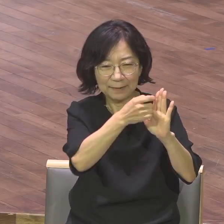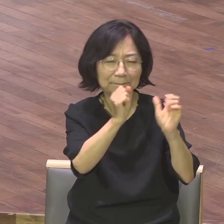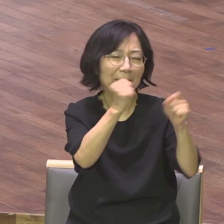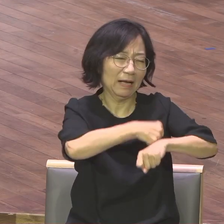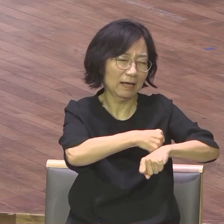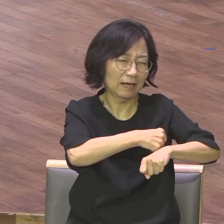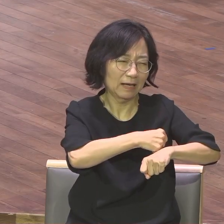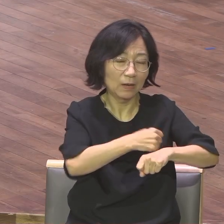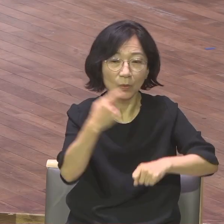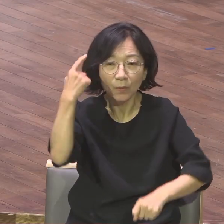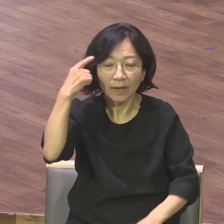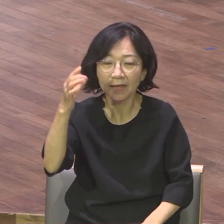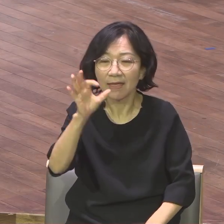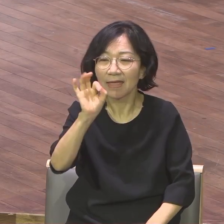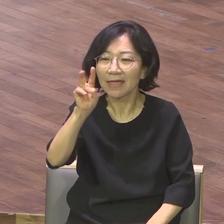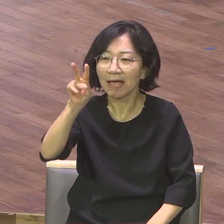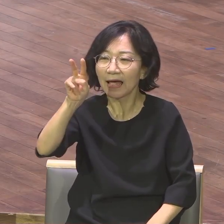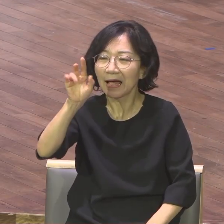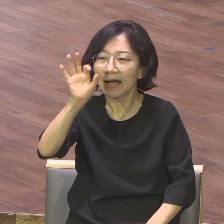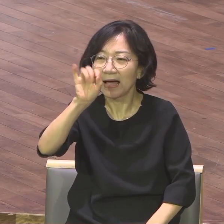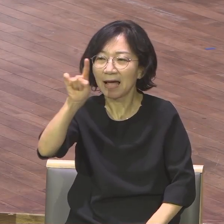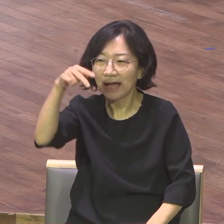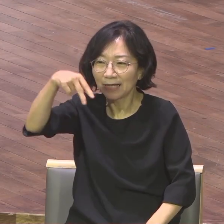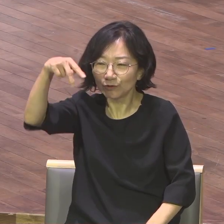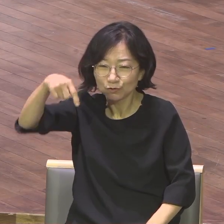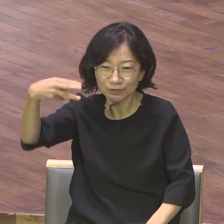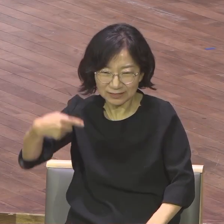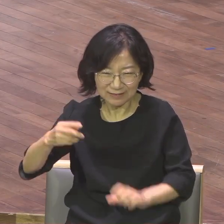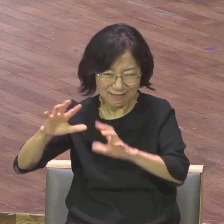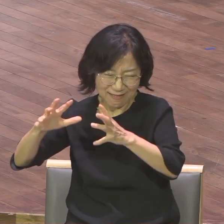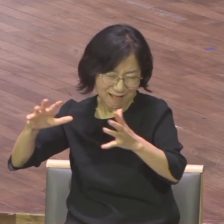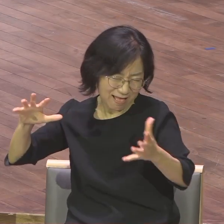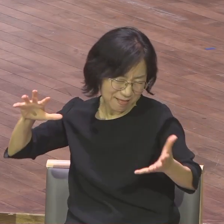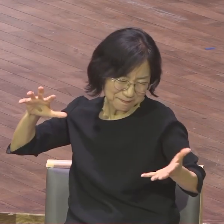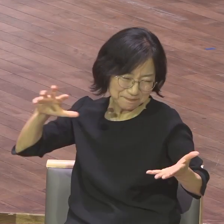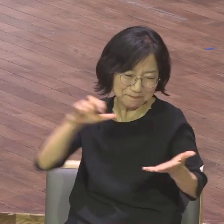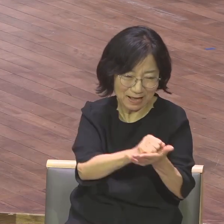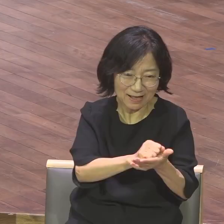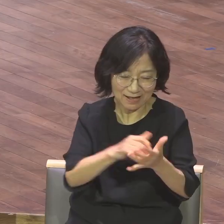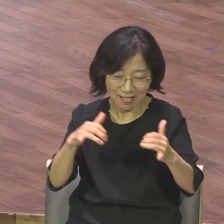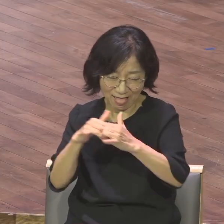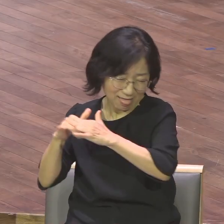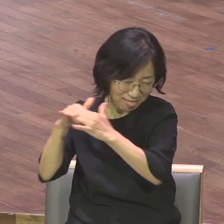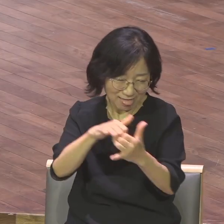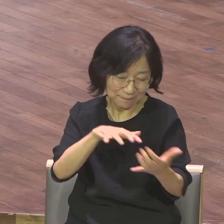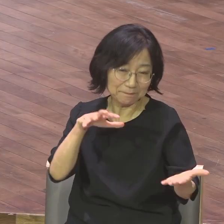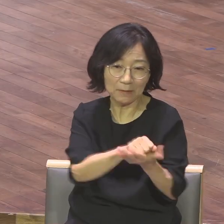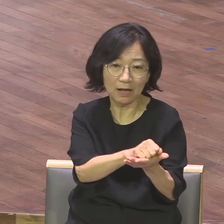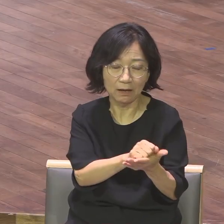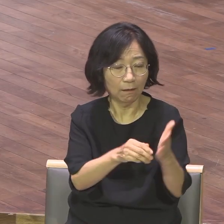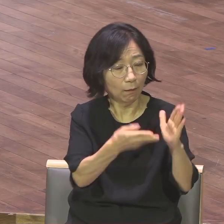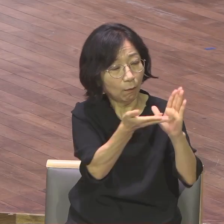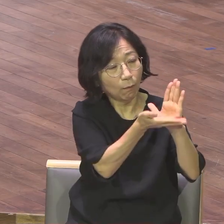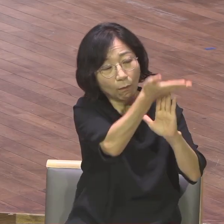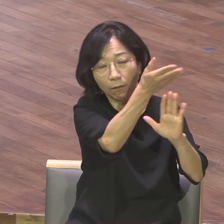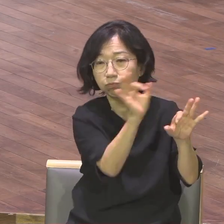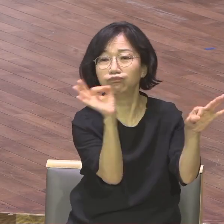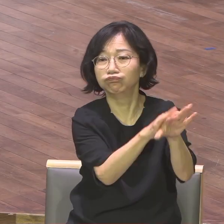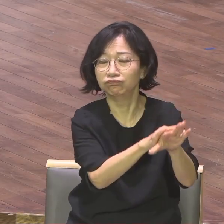망하지요. 아수르가 쳐들어와 가지고 그냥 나라 다 없애버렸어요. 북이스라엘 없애버렸어요.